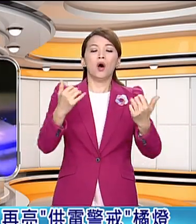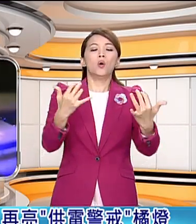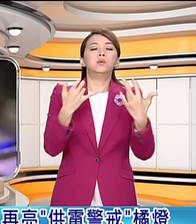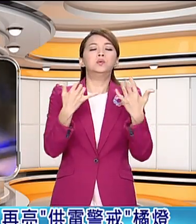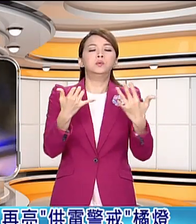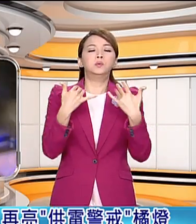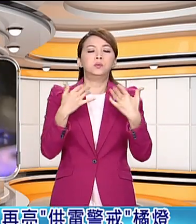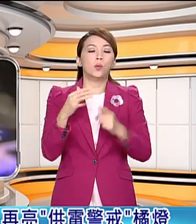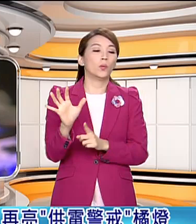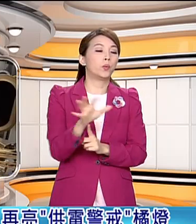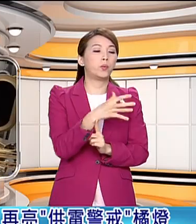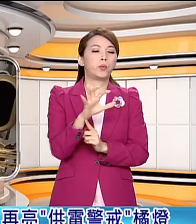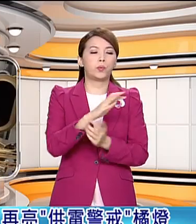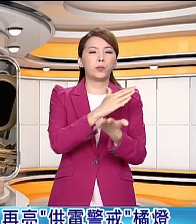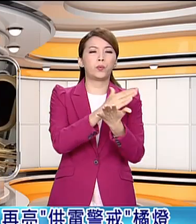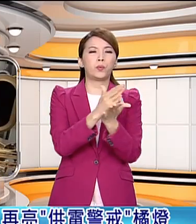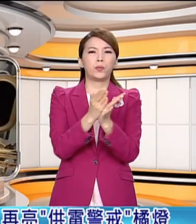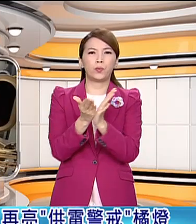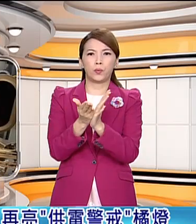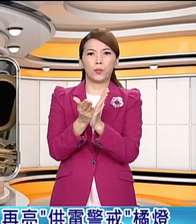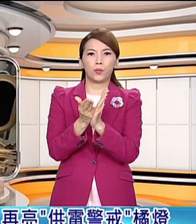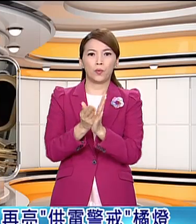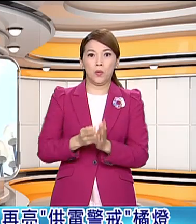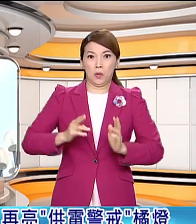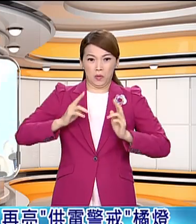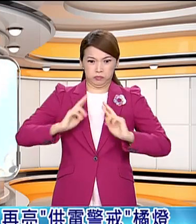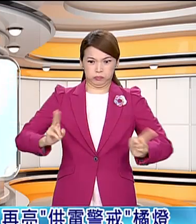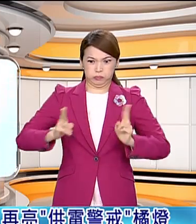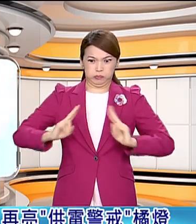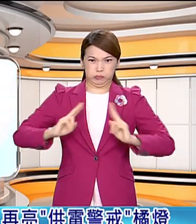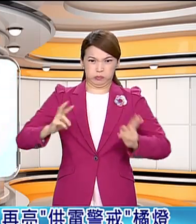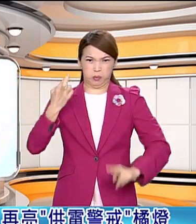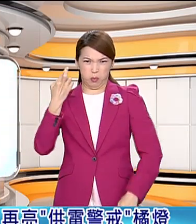量创下了今年用电第二高的纪录。